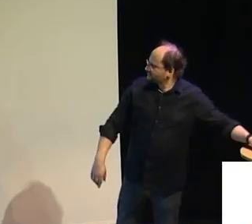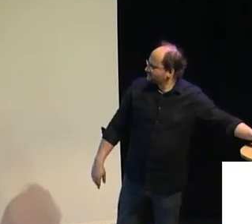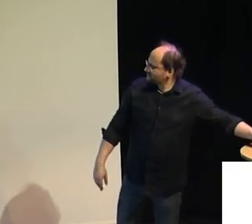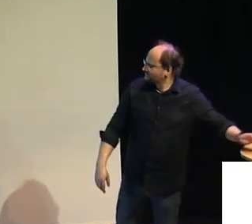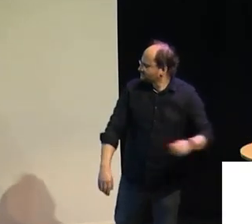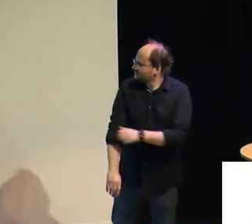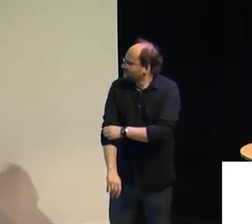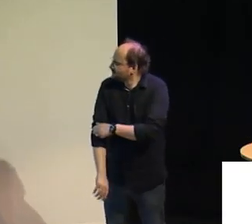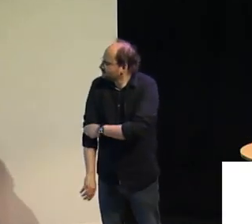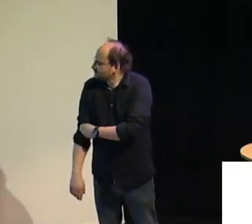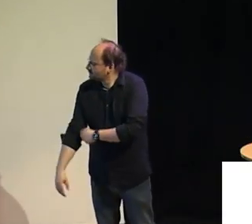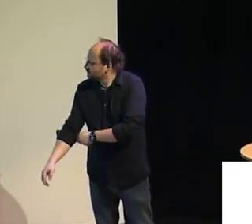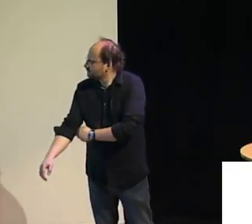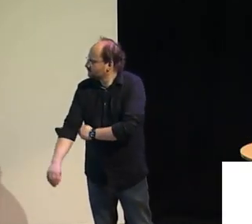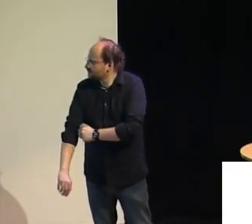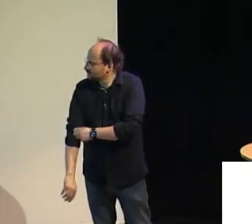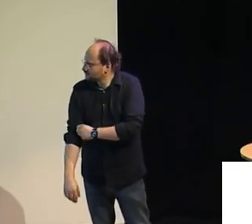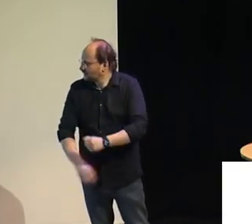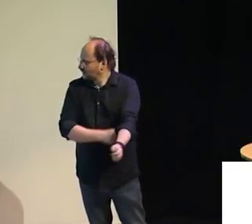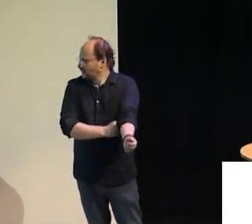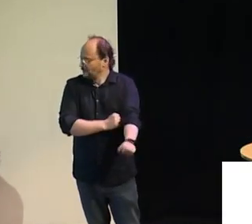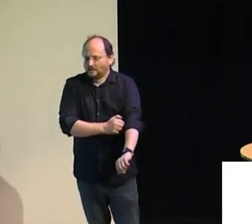Oui, on peut passer à la diapo suivante.